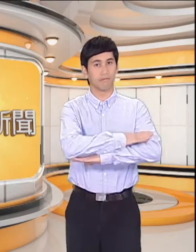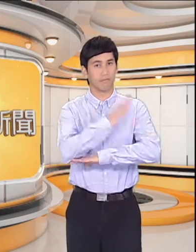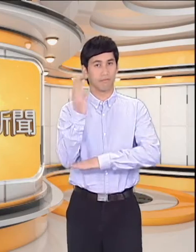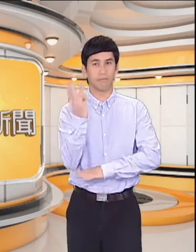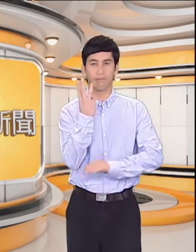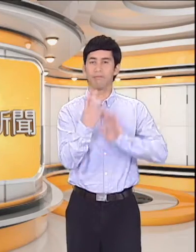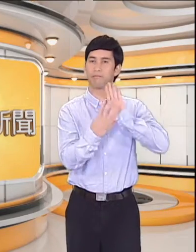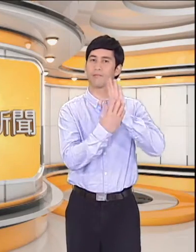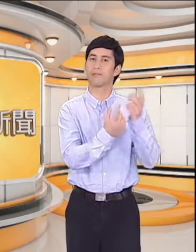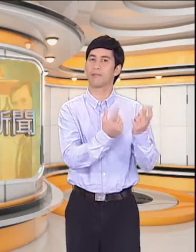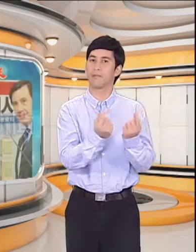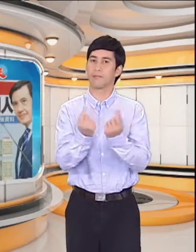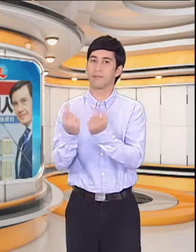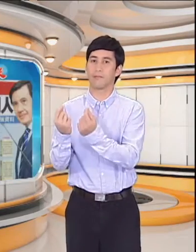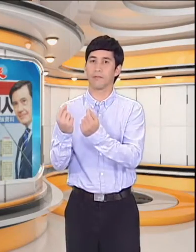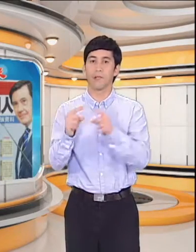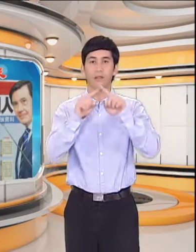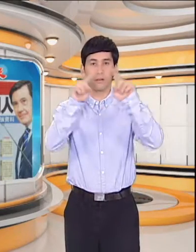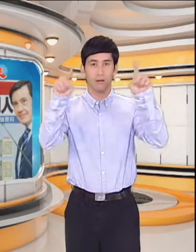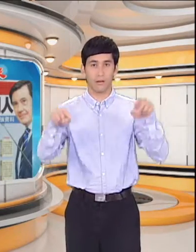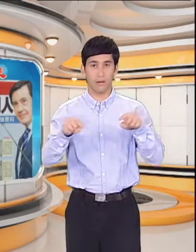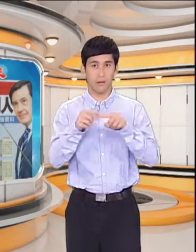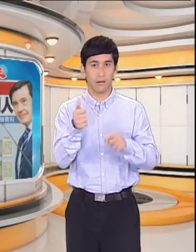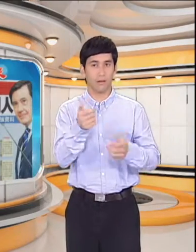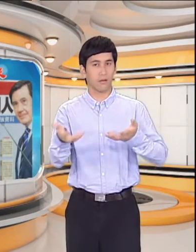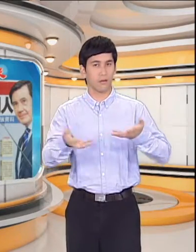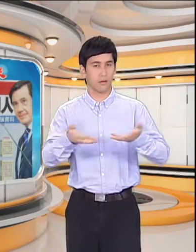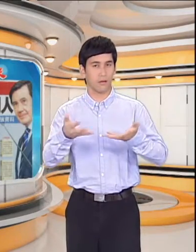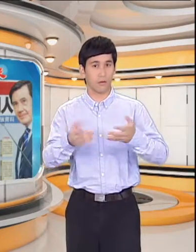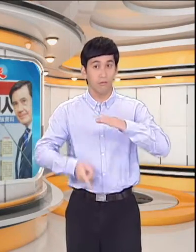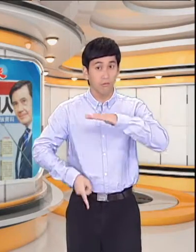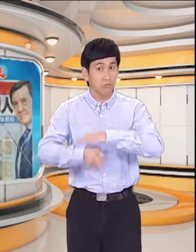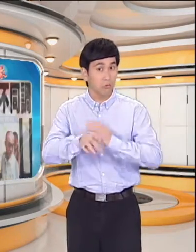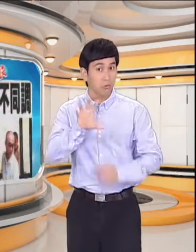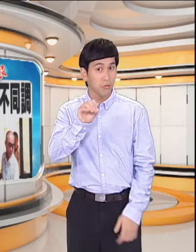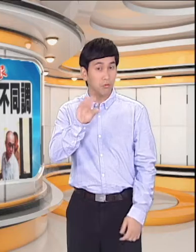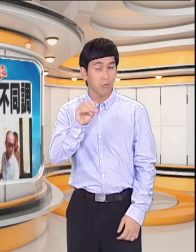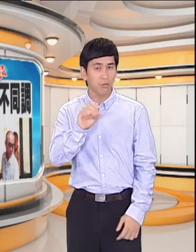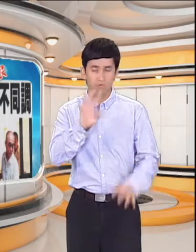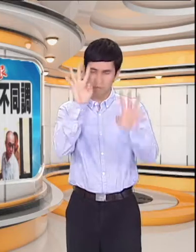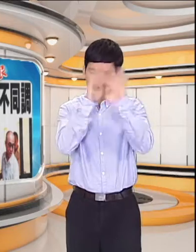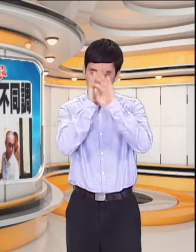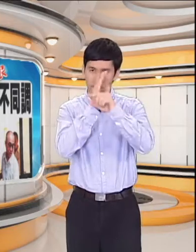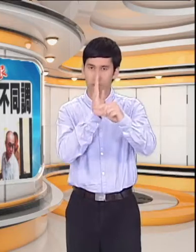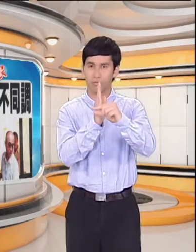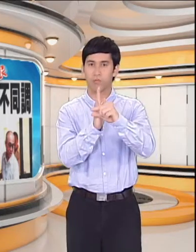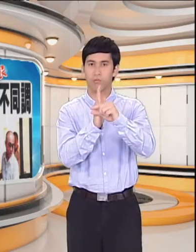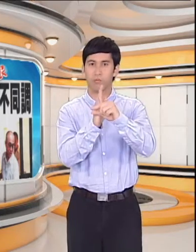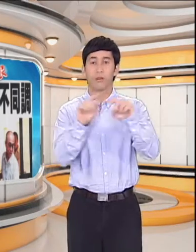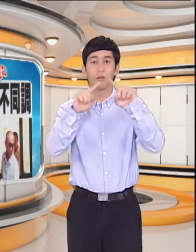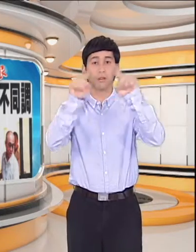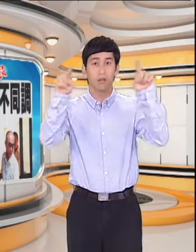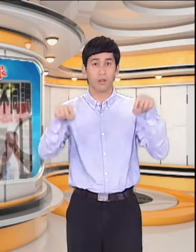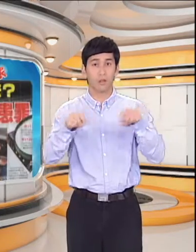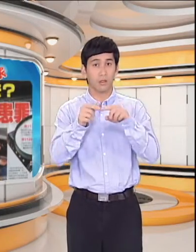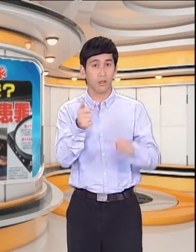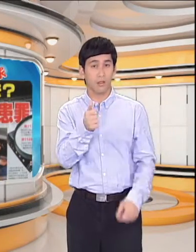而今天三大报的头条也都跟张显耀有关。目前全案已经进入调查阶